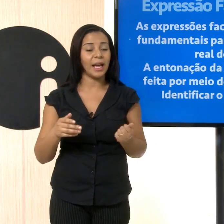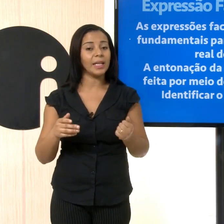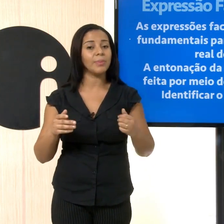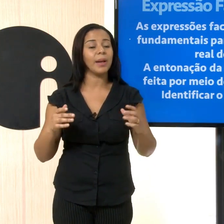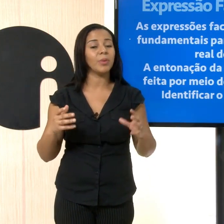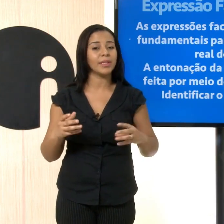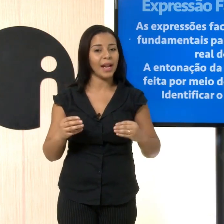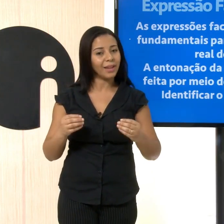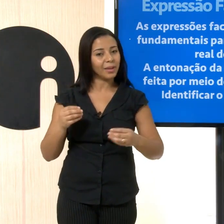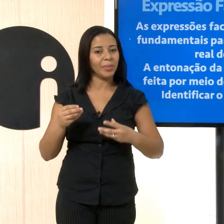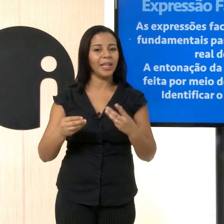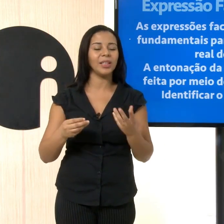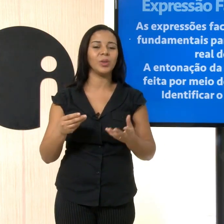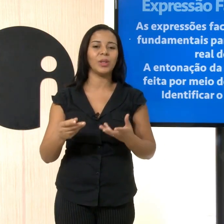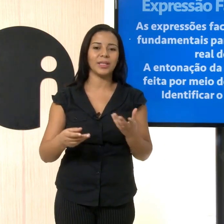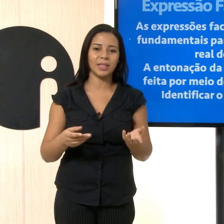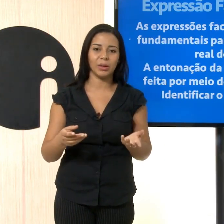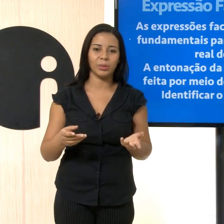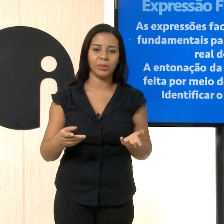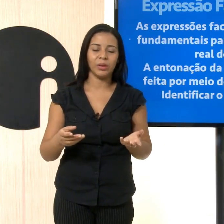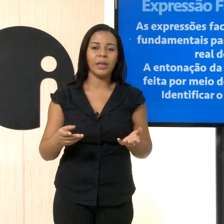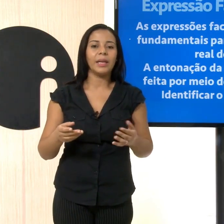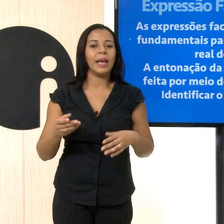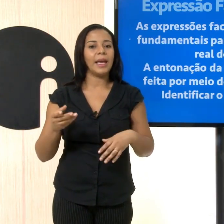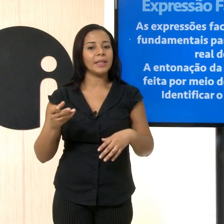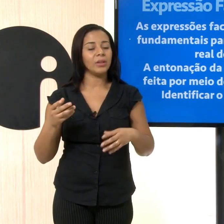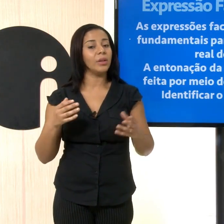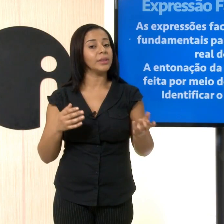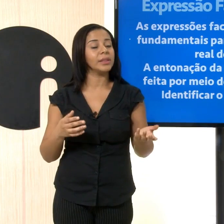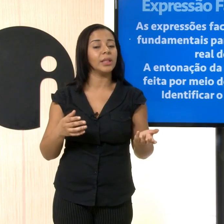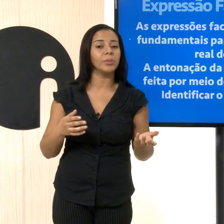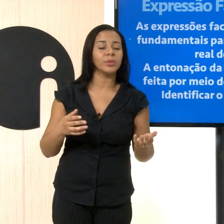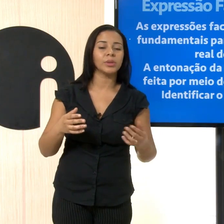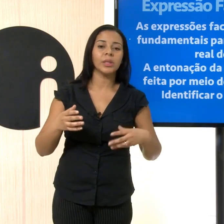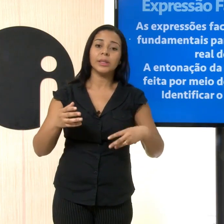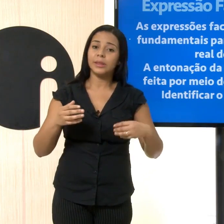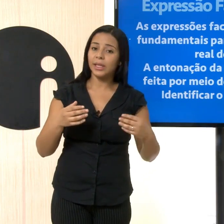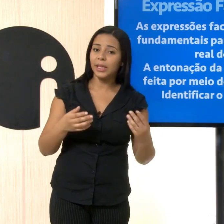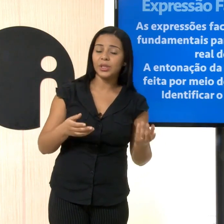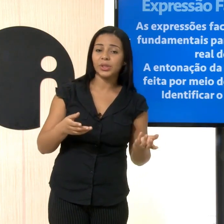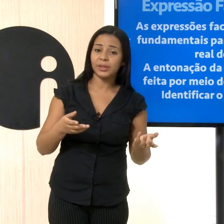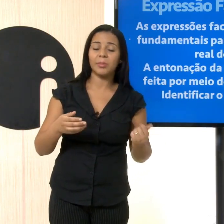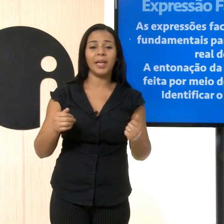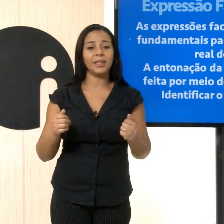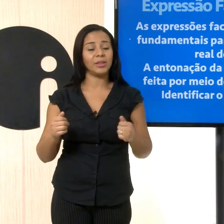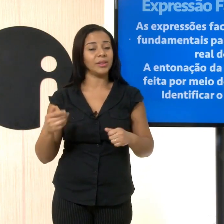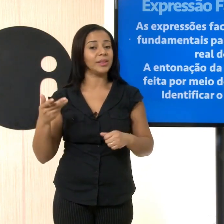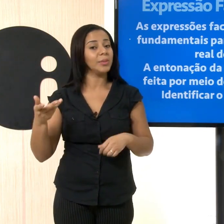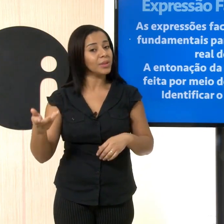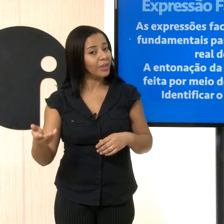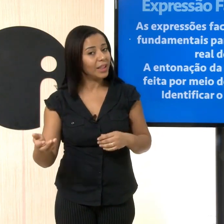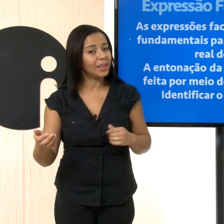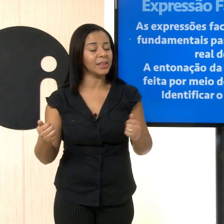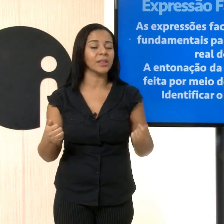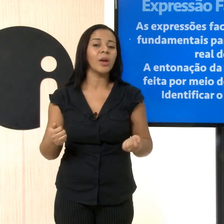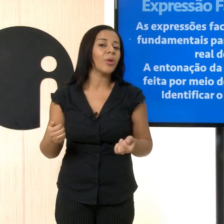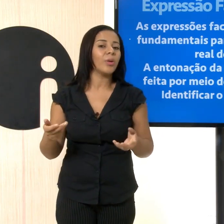faciais para mostrar também a entonação. Se nós estamos tristes também, se nós estamos felizes. Como,